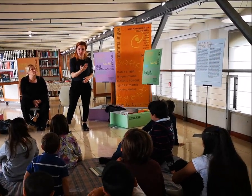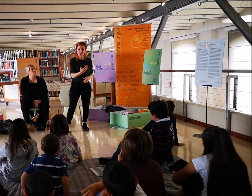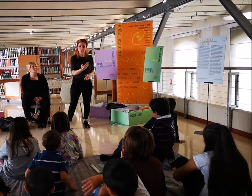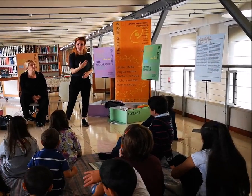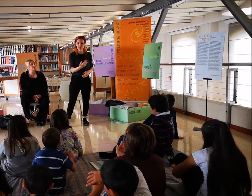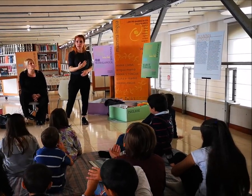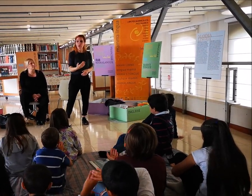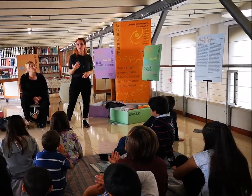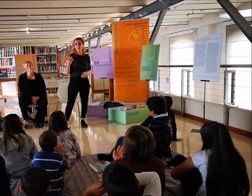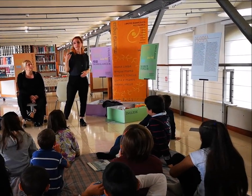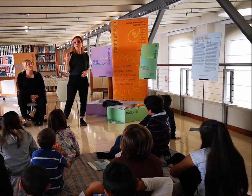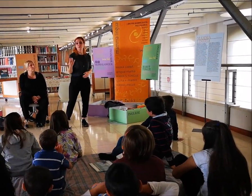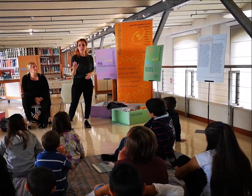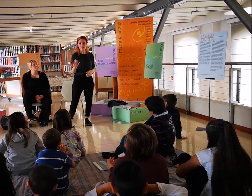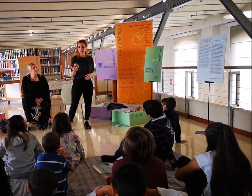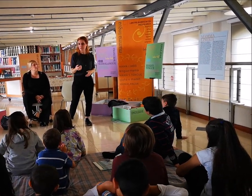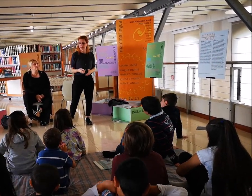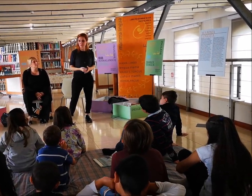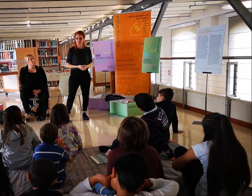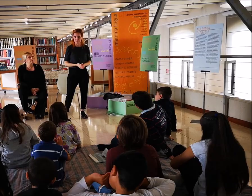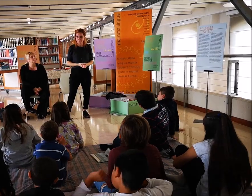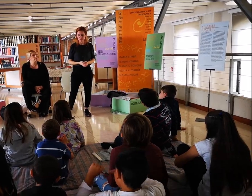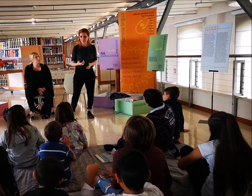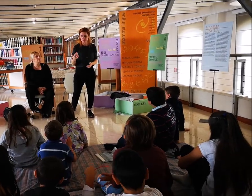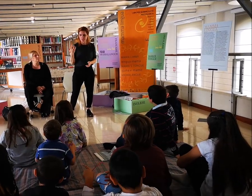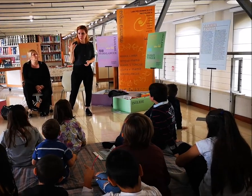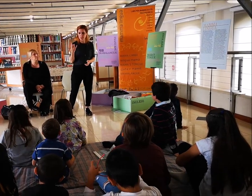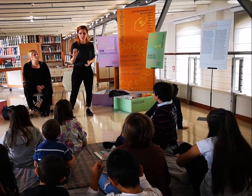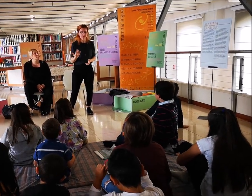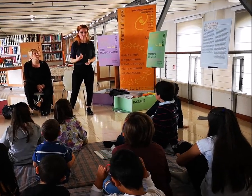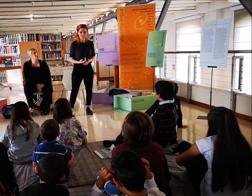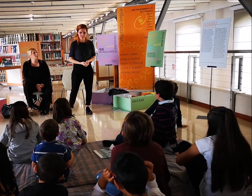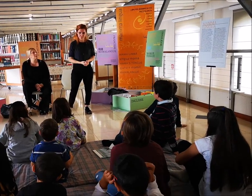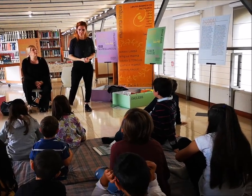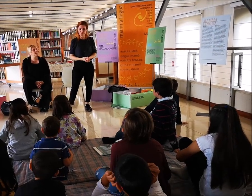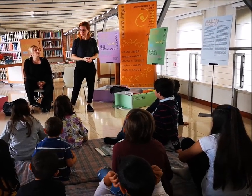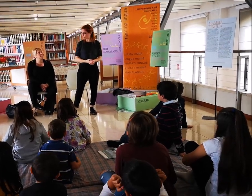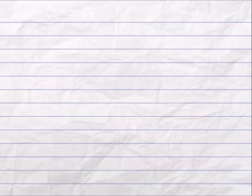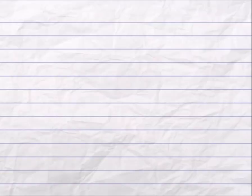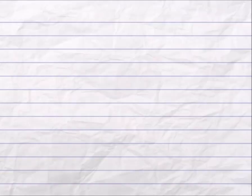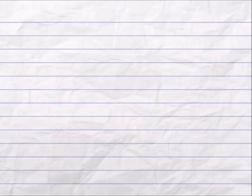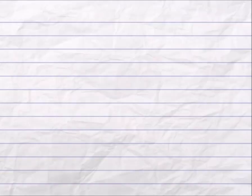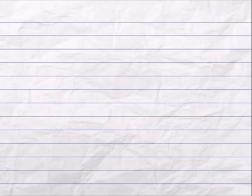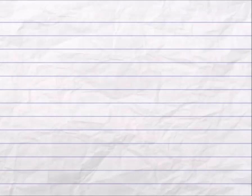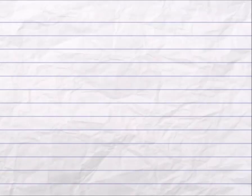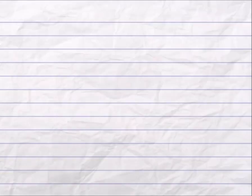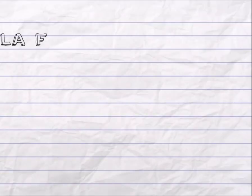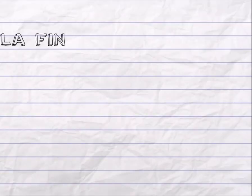così. A Roma dicono grazie, così. Ah, non è così.